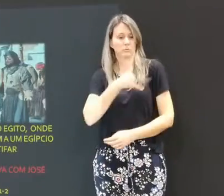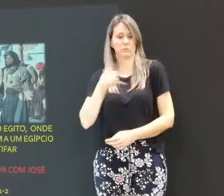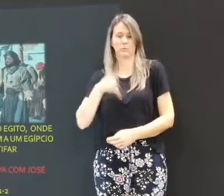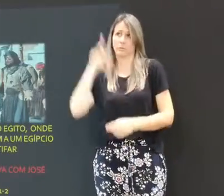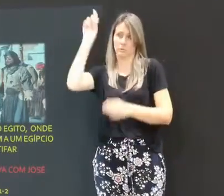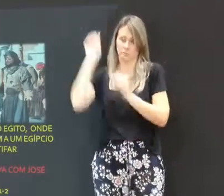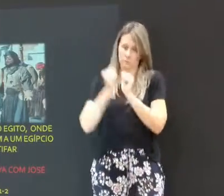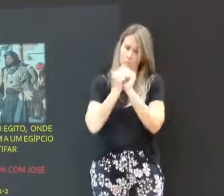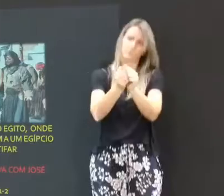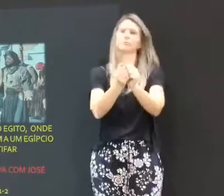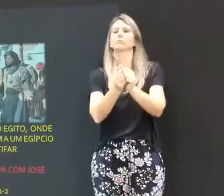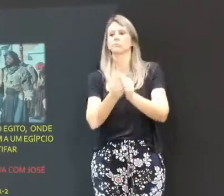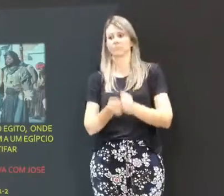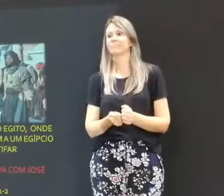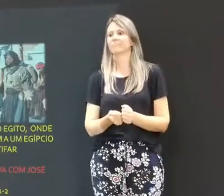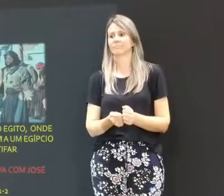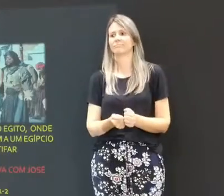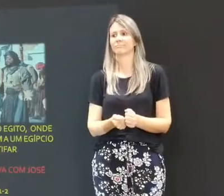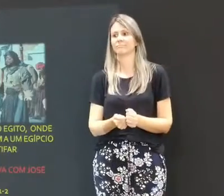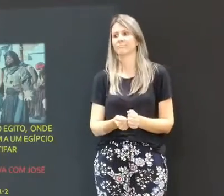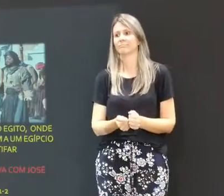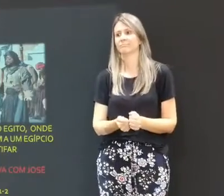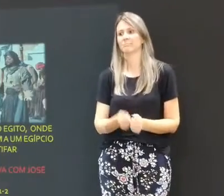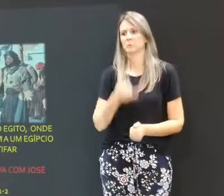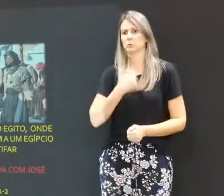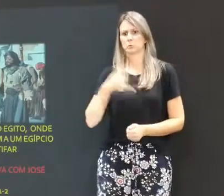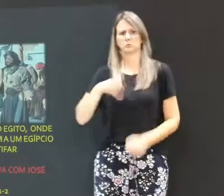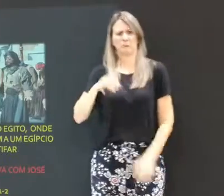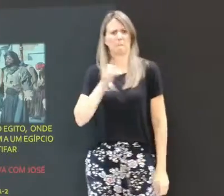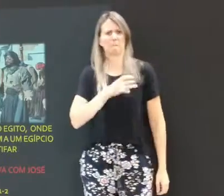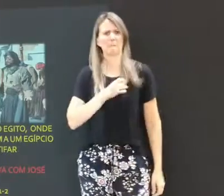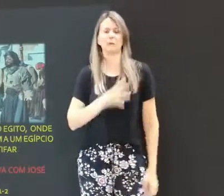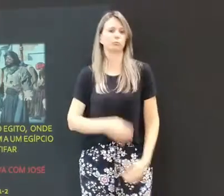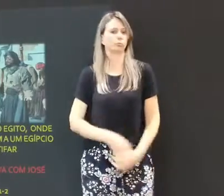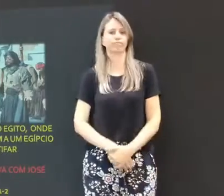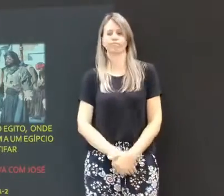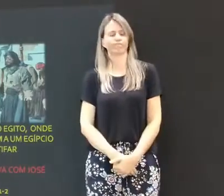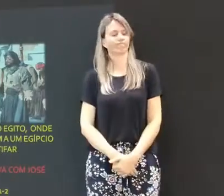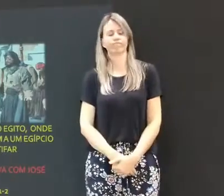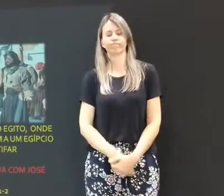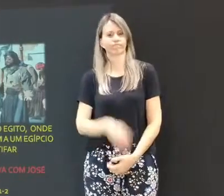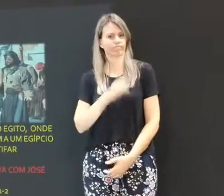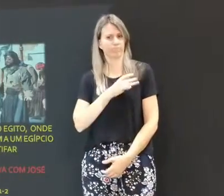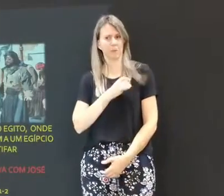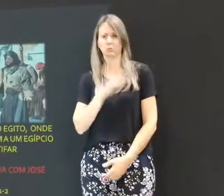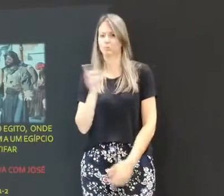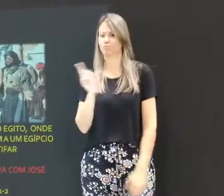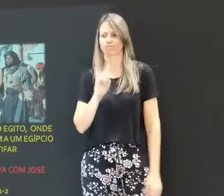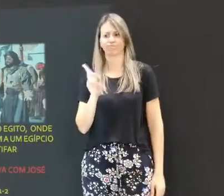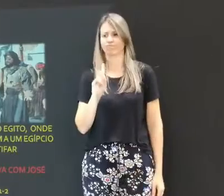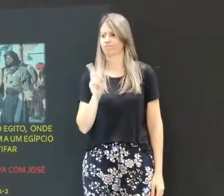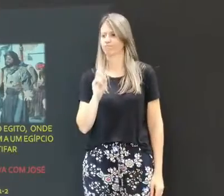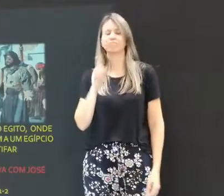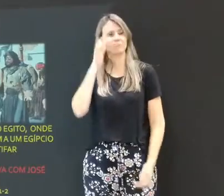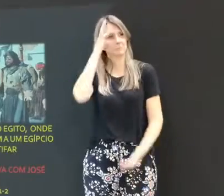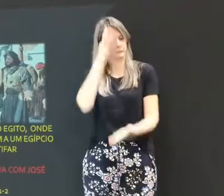Igual José. Deus estava com ele o tempo todo. José tinha medo? Não tinha medo. Não,